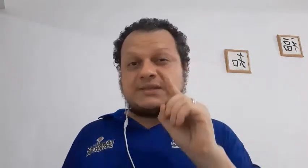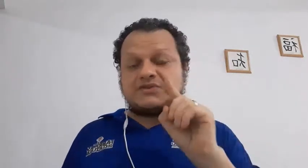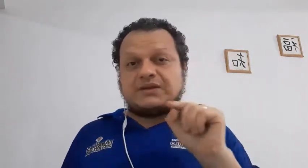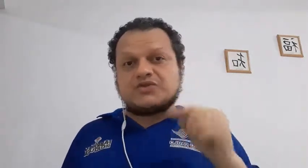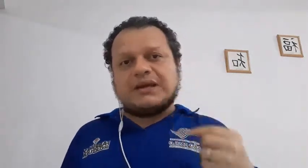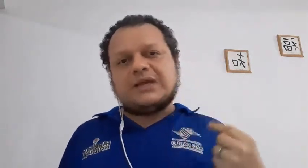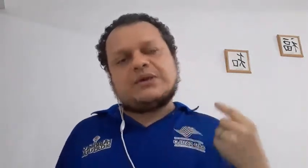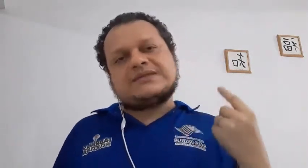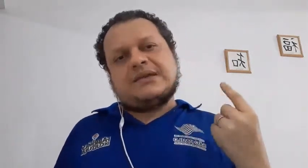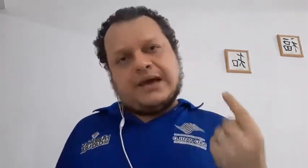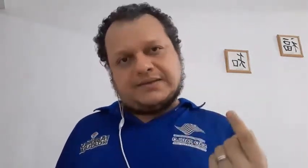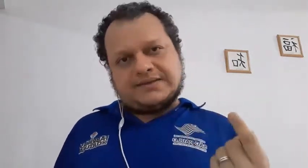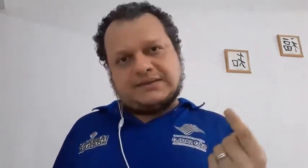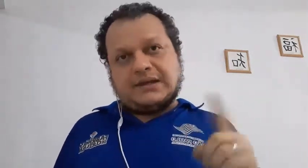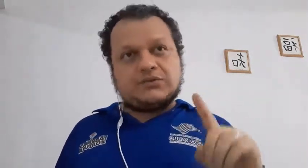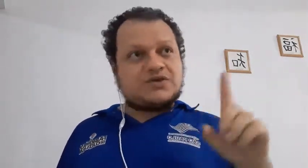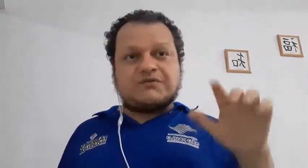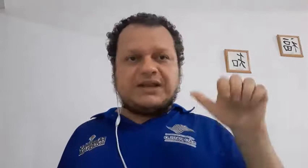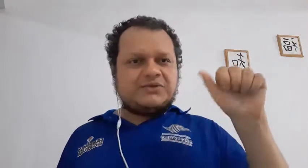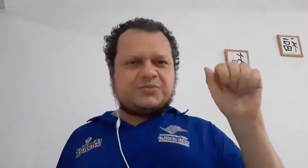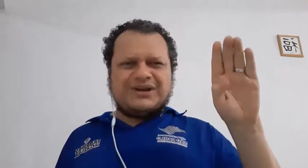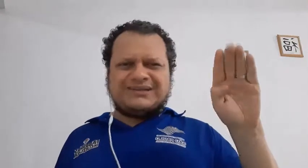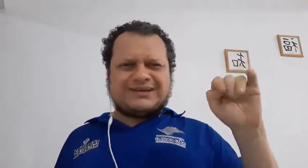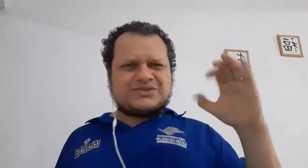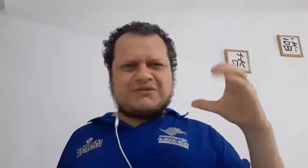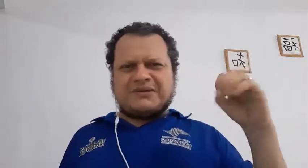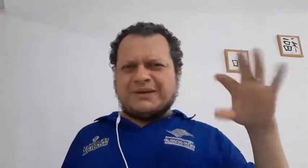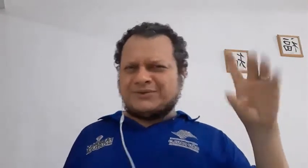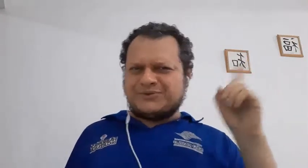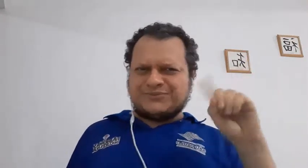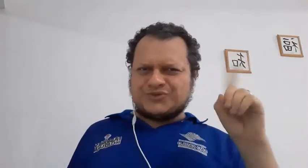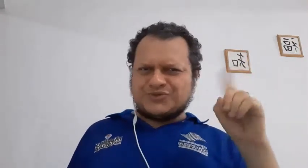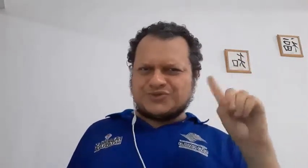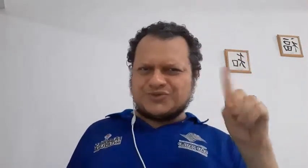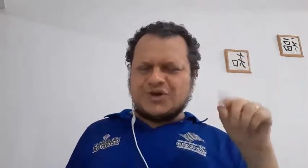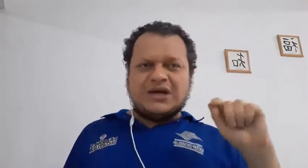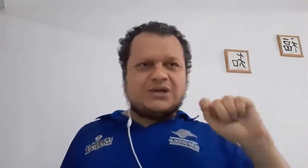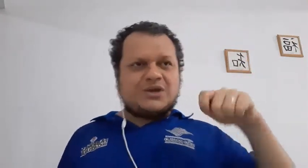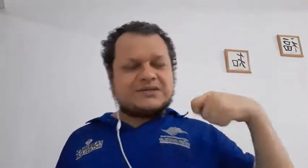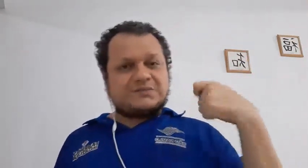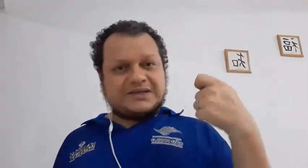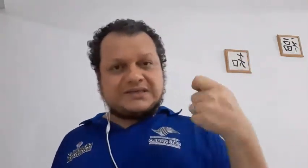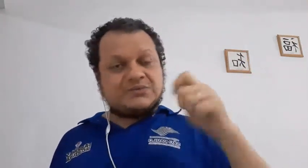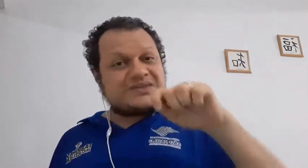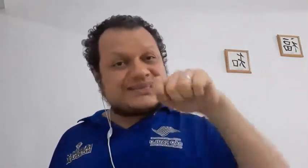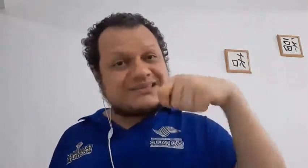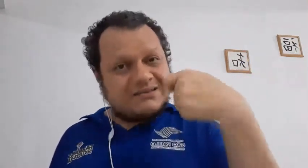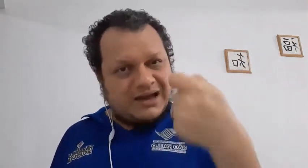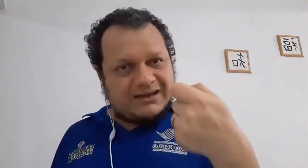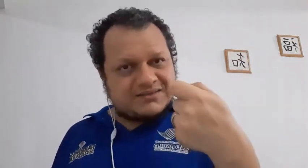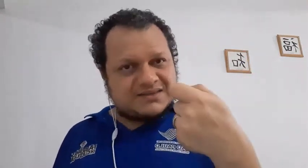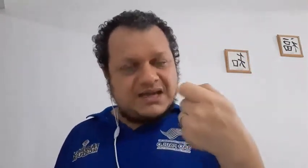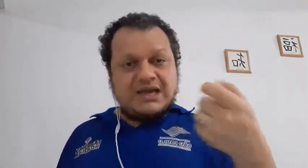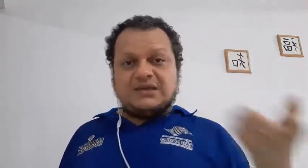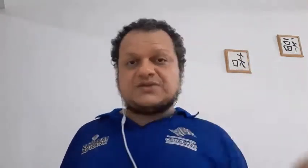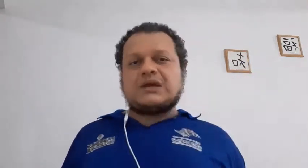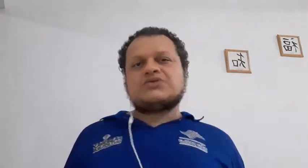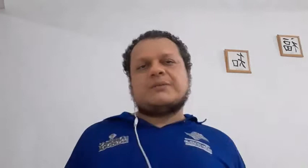falando de uma língua de sinais. Então, nós não falamos por letras do alfabeto, nós expressamos sinais. E o sinal de